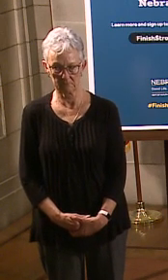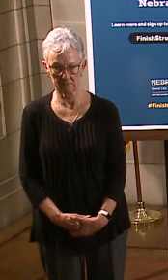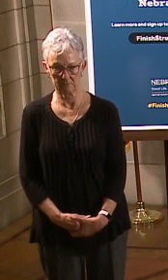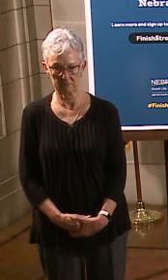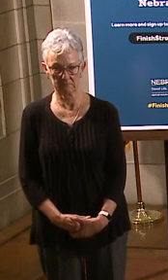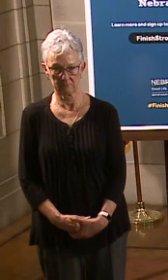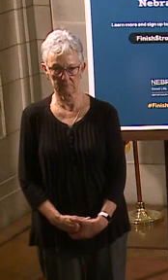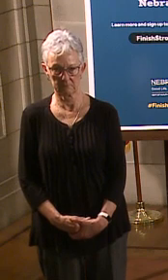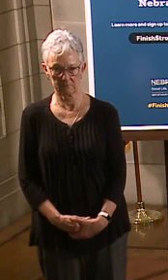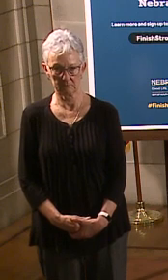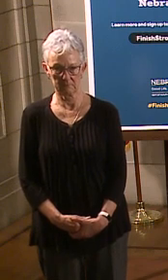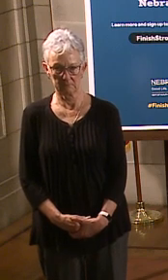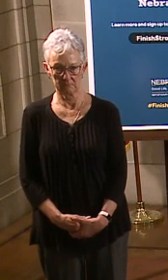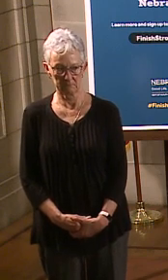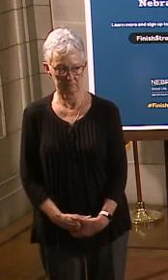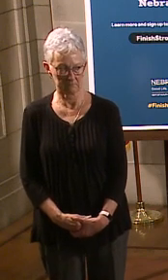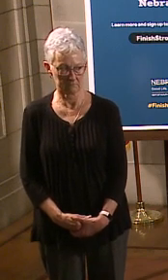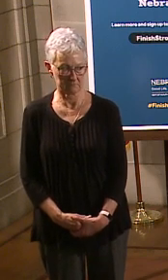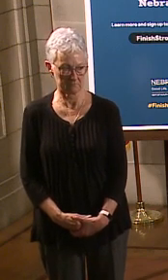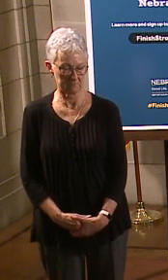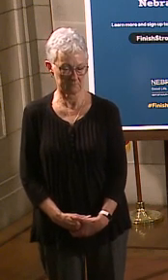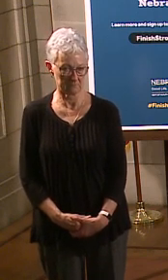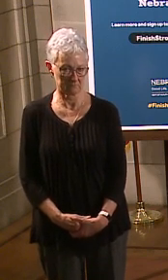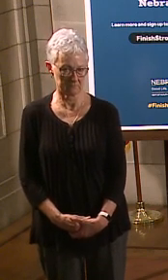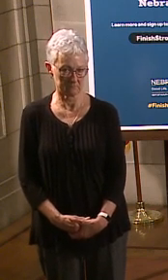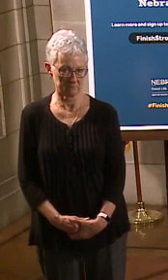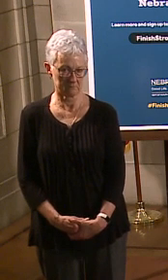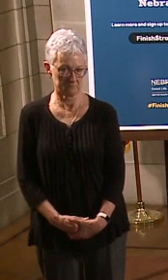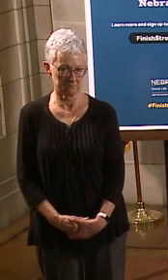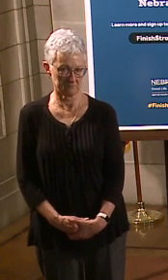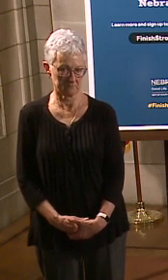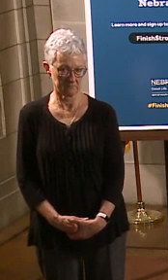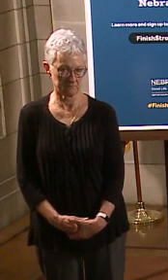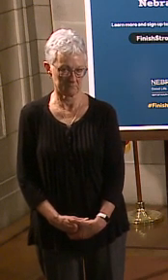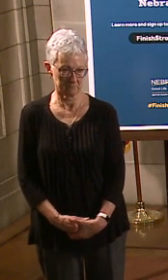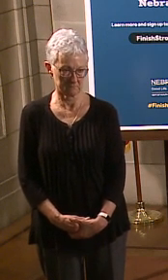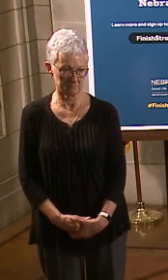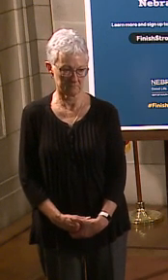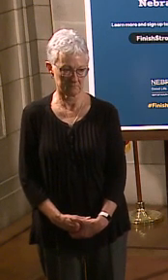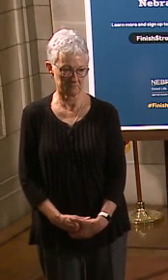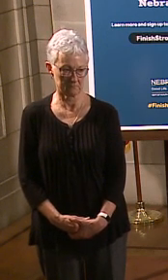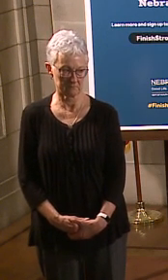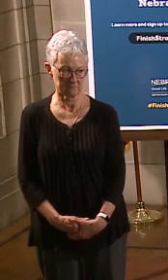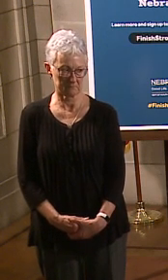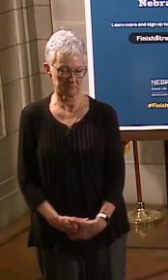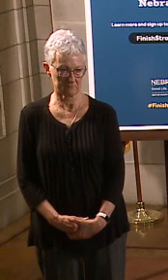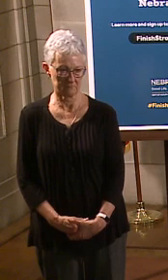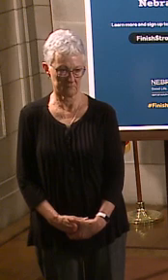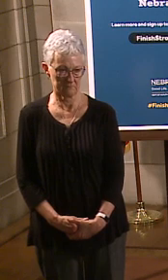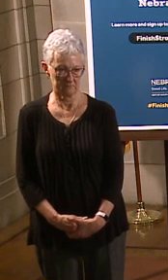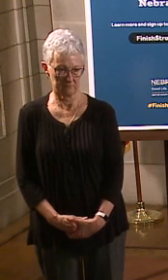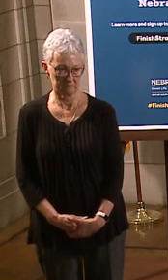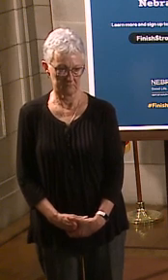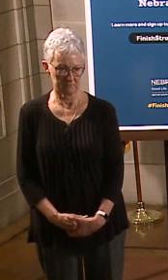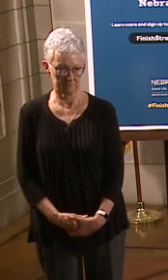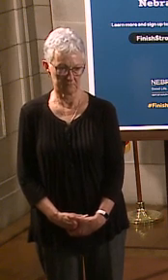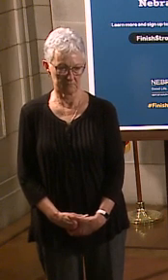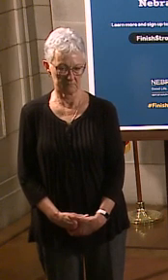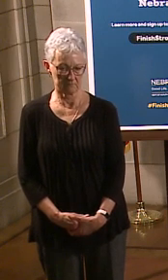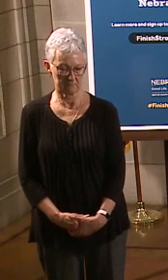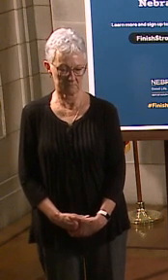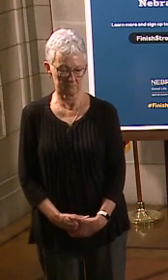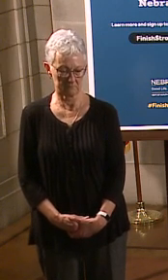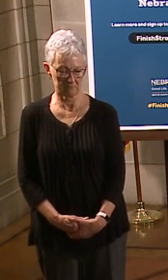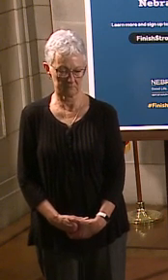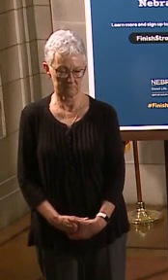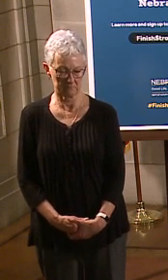vaccinate.ne.gov. Puede cambiar el idioma también de inglés a español. Lo único que tiene que hacer es ir al sitio web y